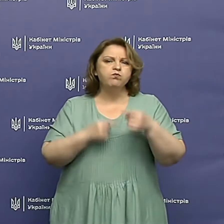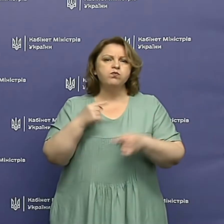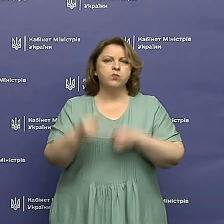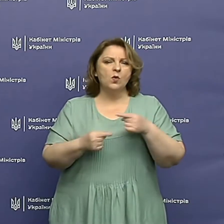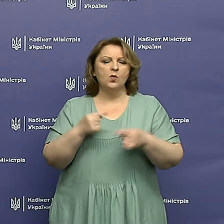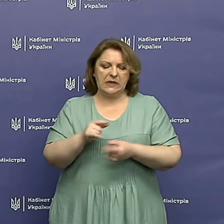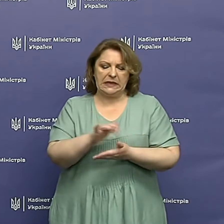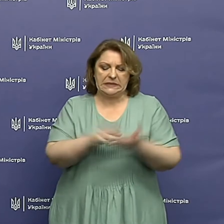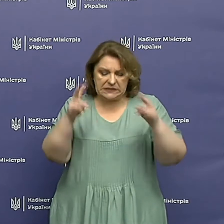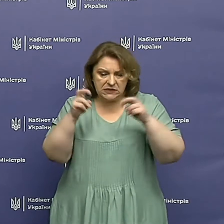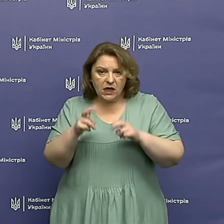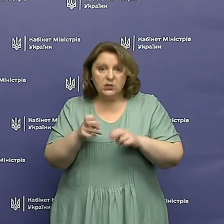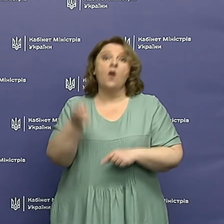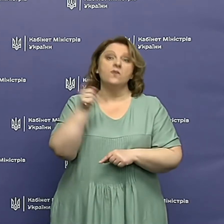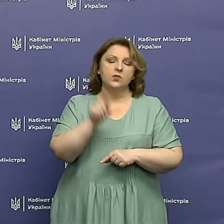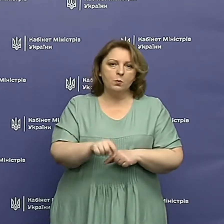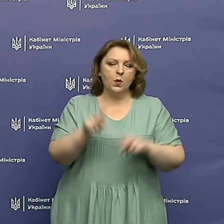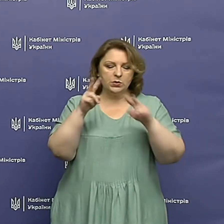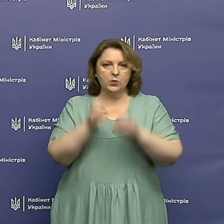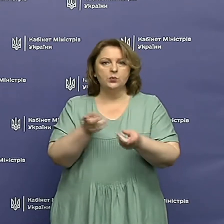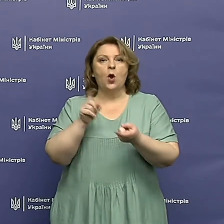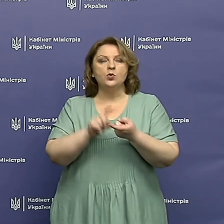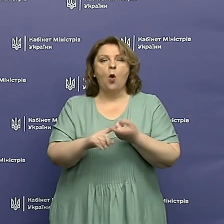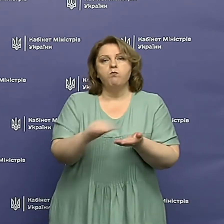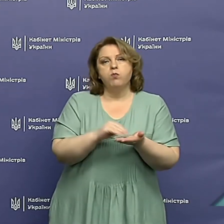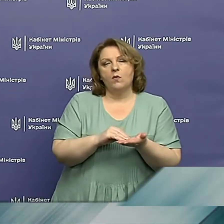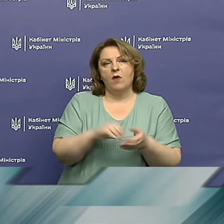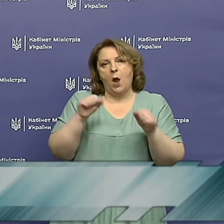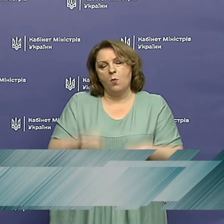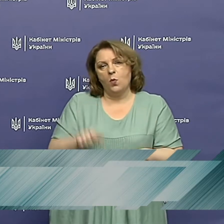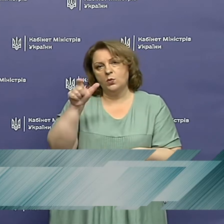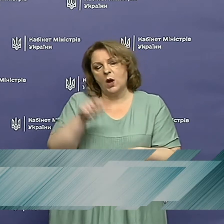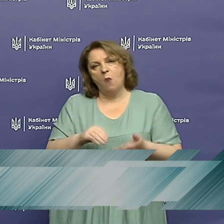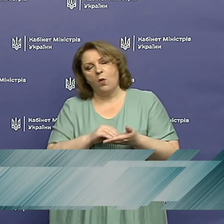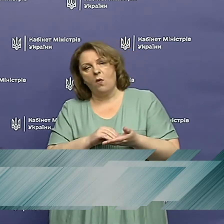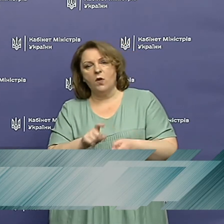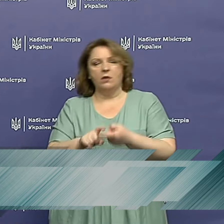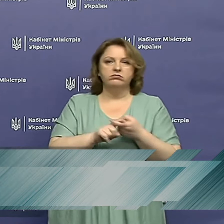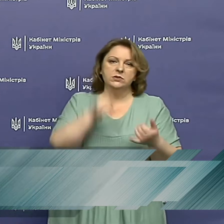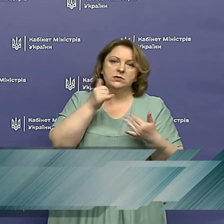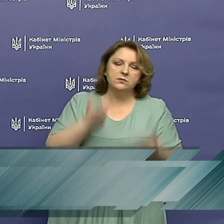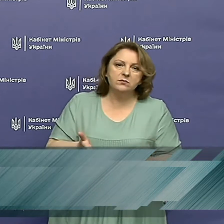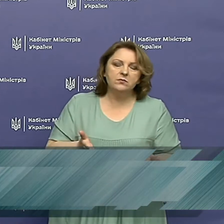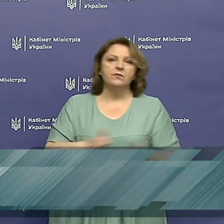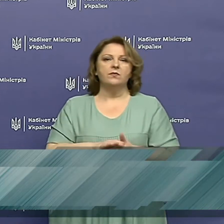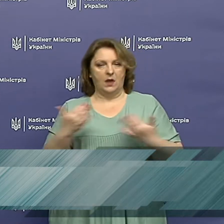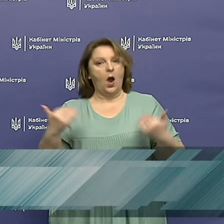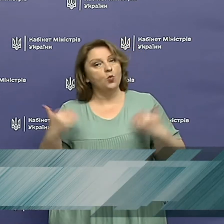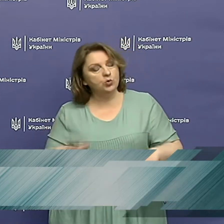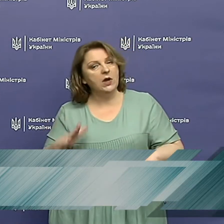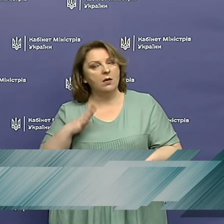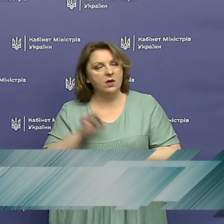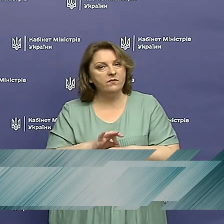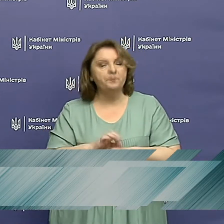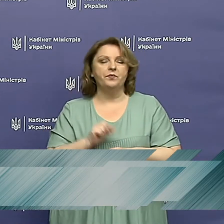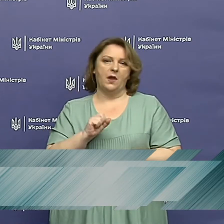Тривають дослідження, в тому числі і дослідження щодо повторного інфікування людини, яка вже перехворіла. Але